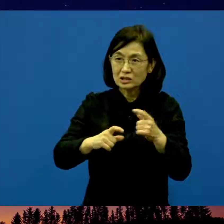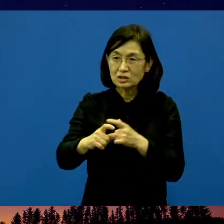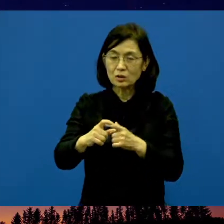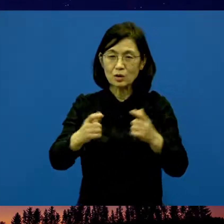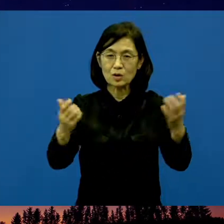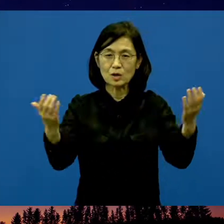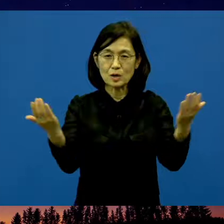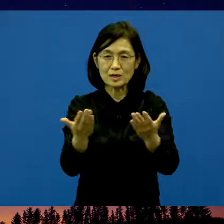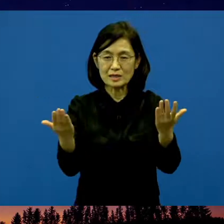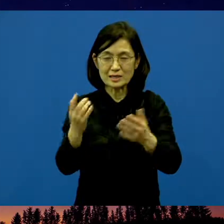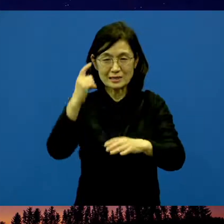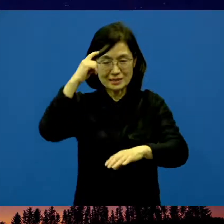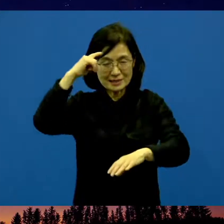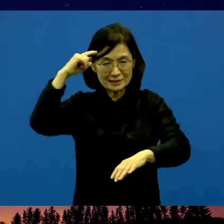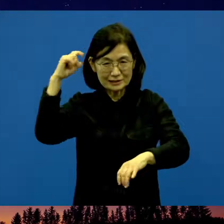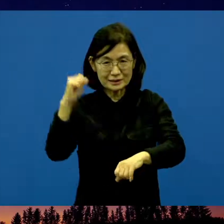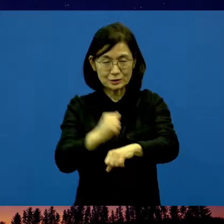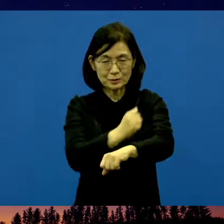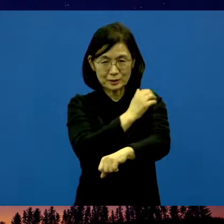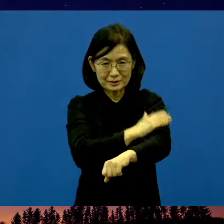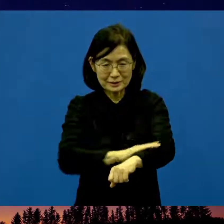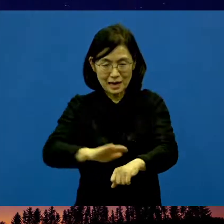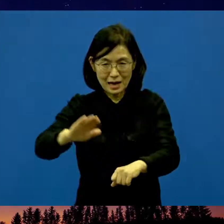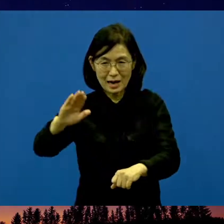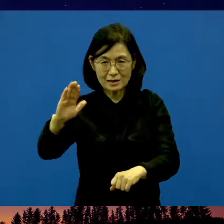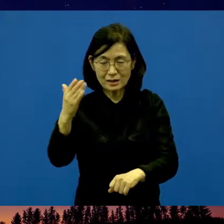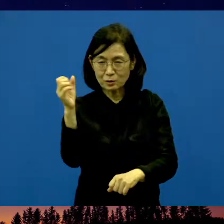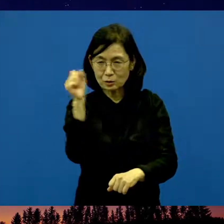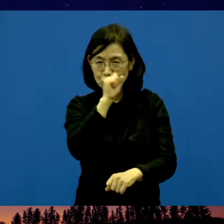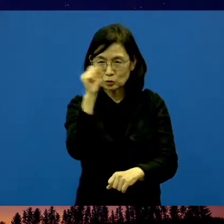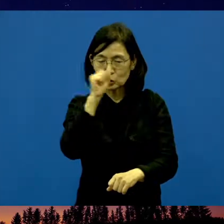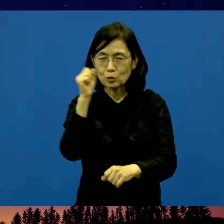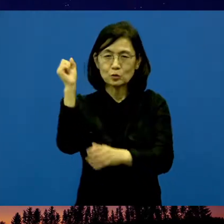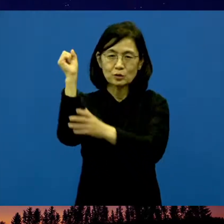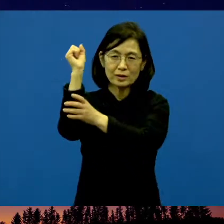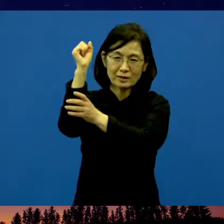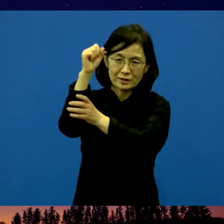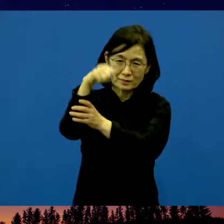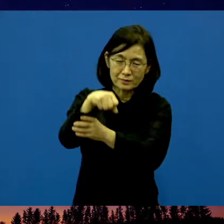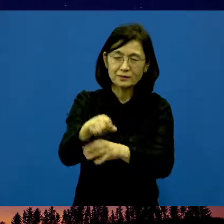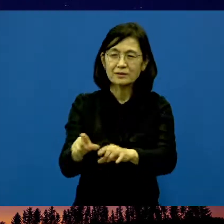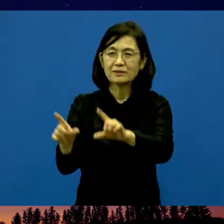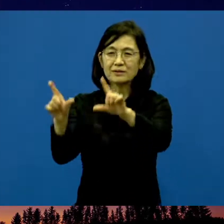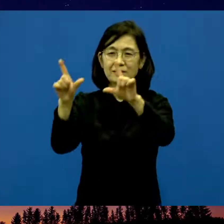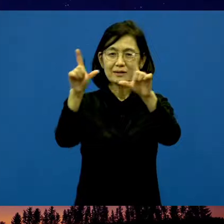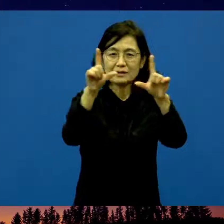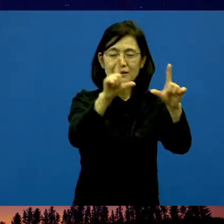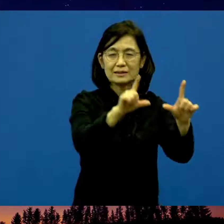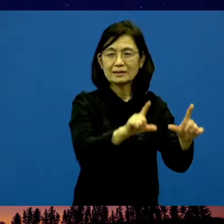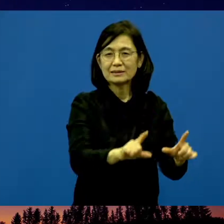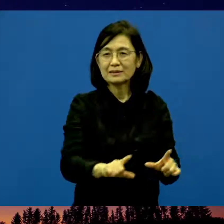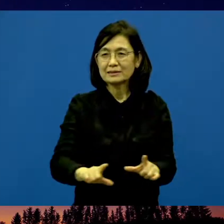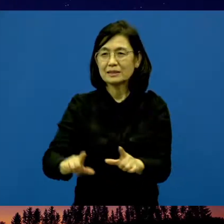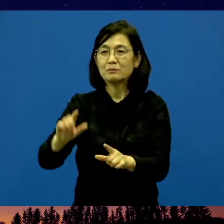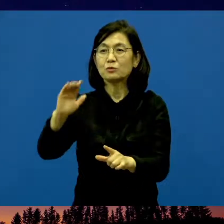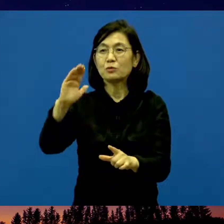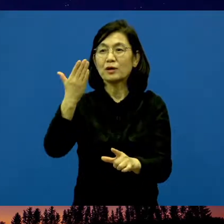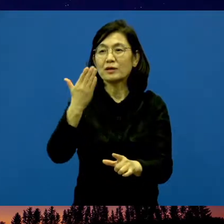더 지혜로워지고 더 아름다운 열매를 맺어가는 삶이 여러분들 안에 일어나게 되기를